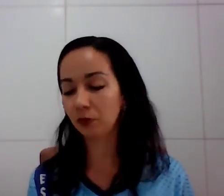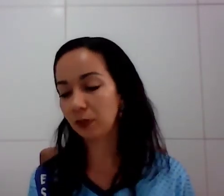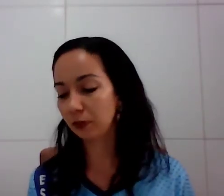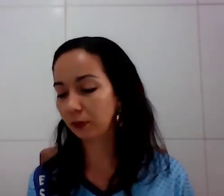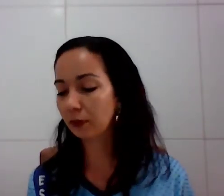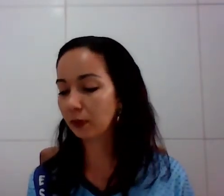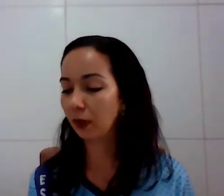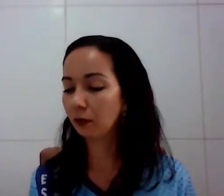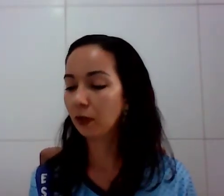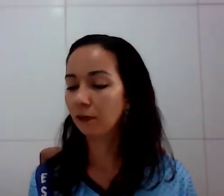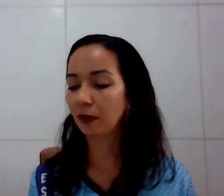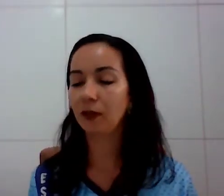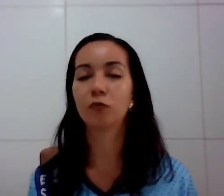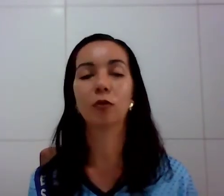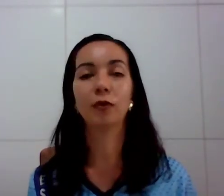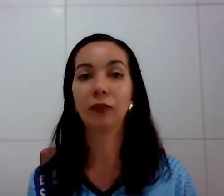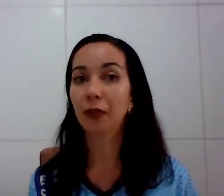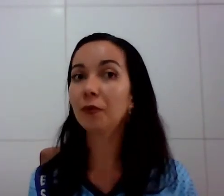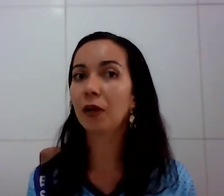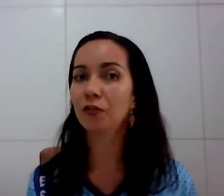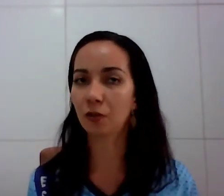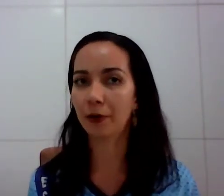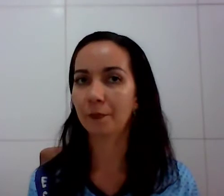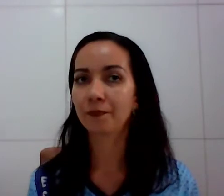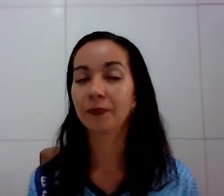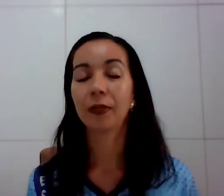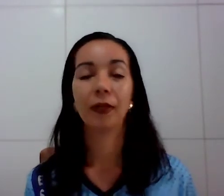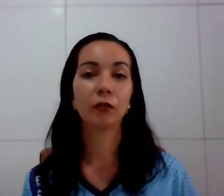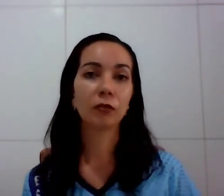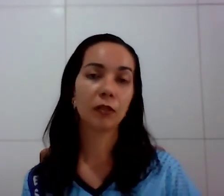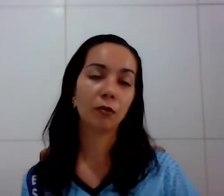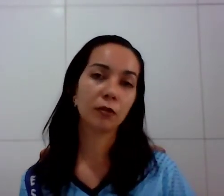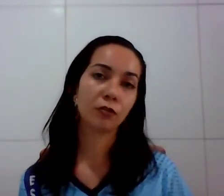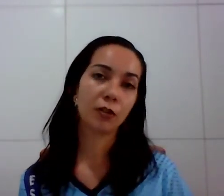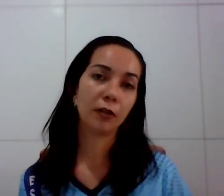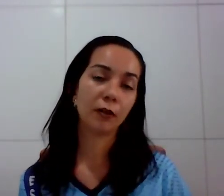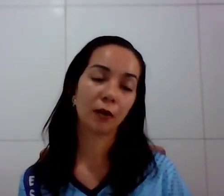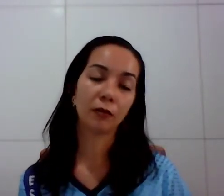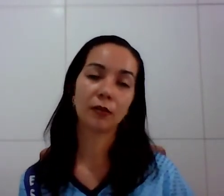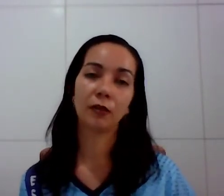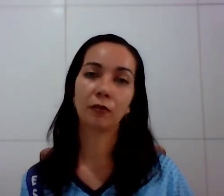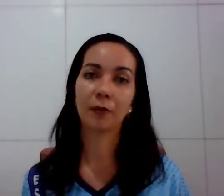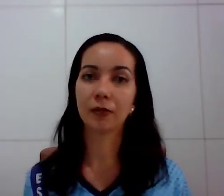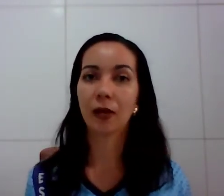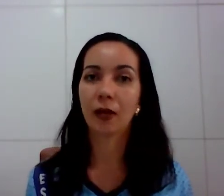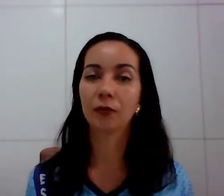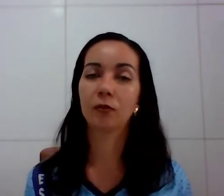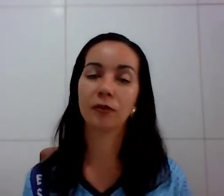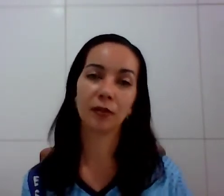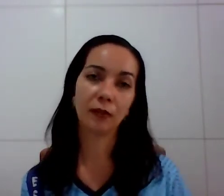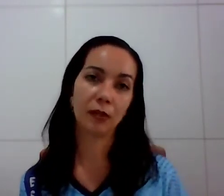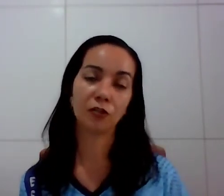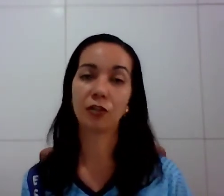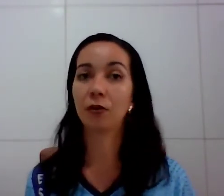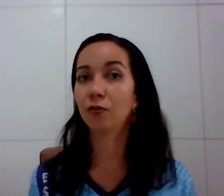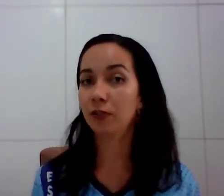eles são terceiro, falando sobre o tempo e a história. Eu trouxe coisas que aconteceram no passado, coisas antigas que hoje em